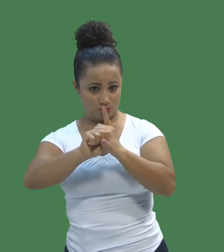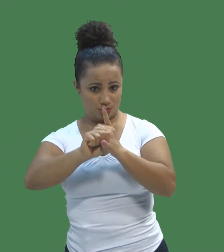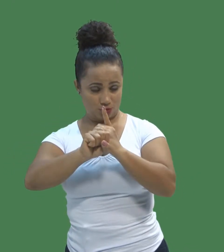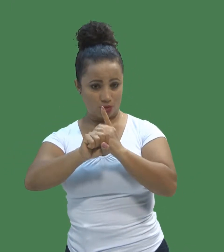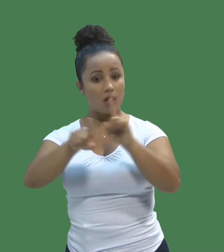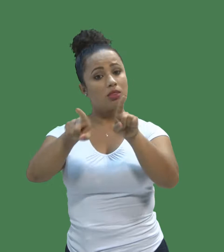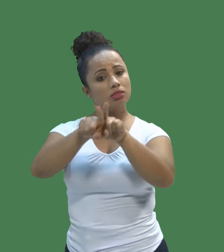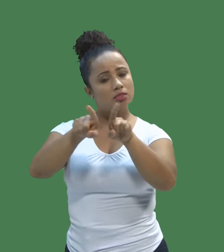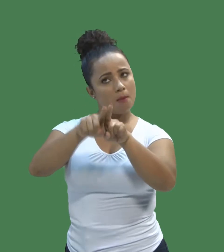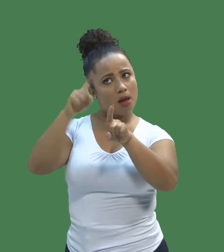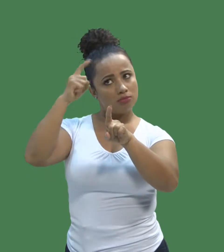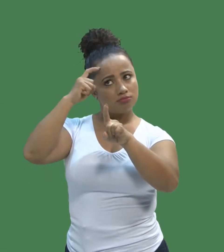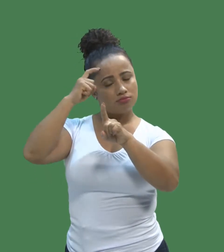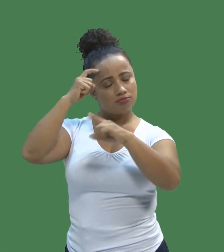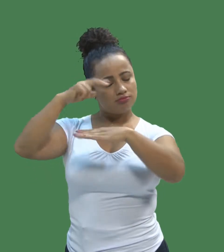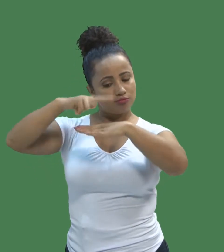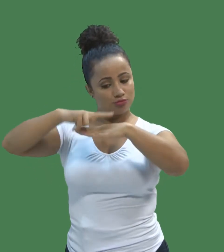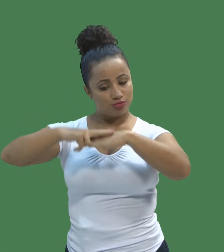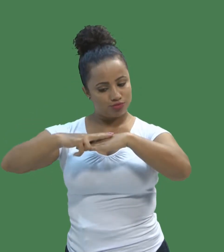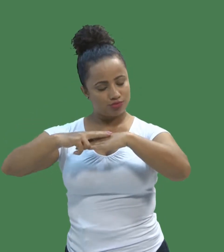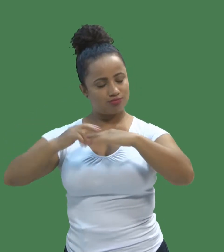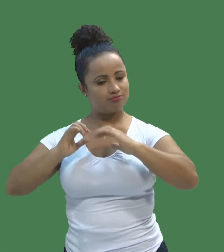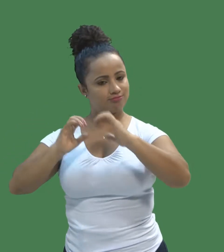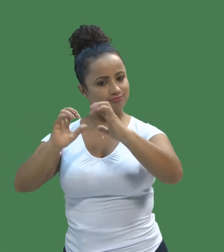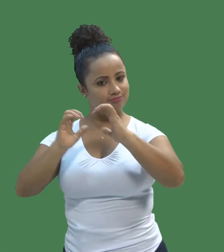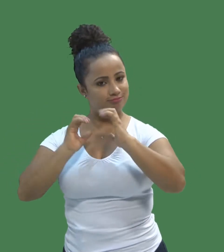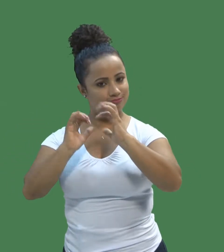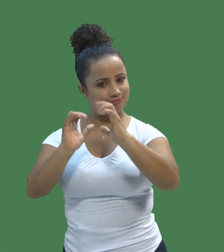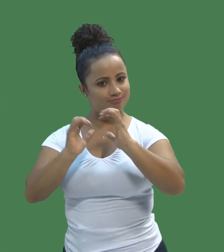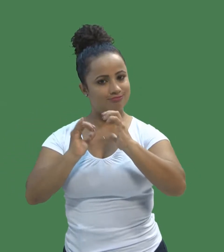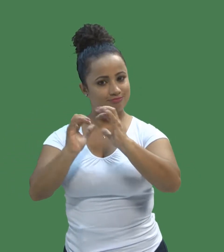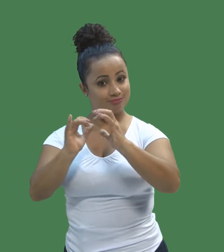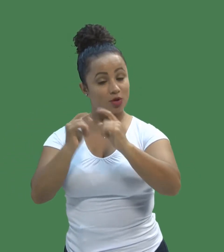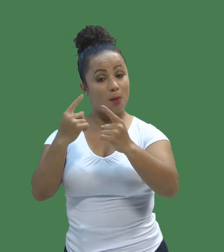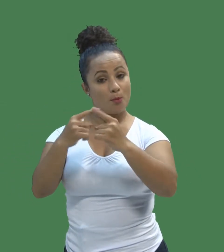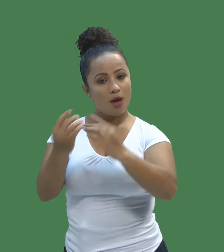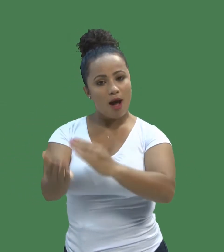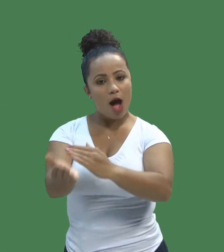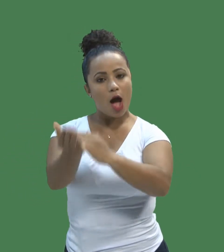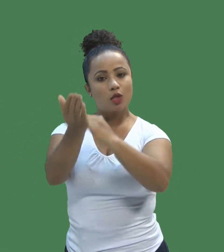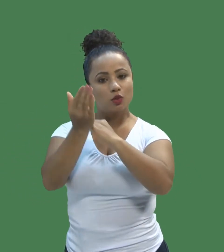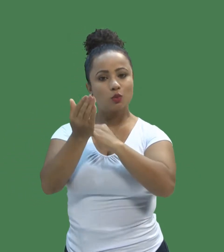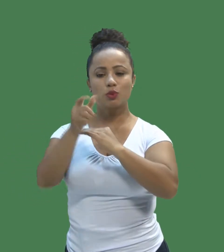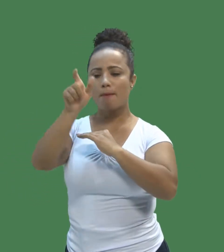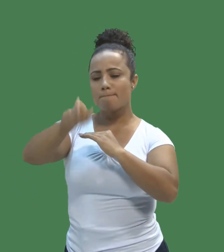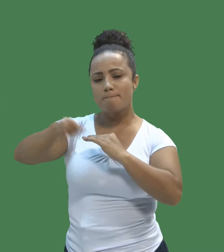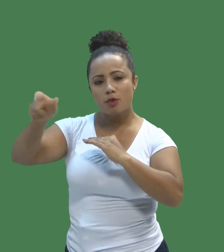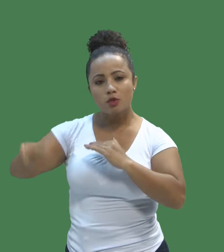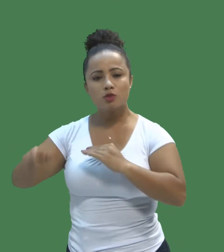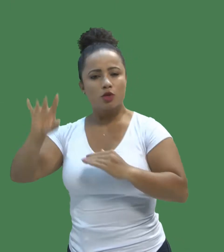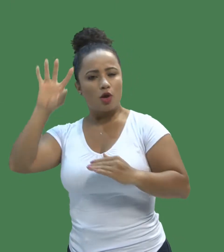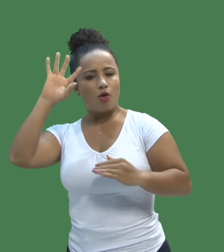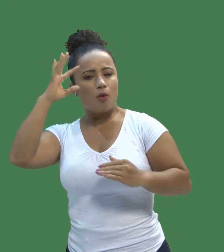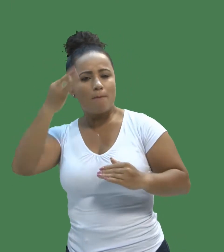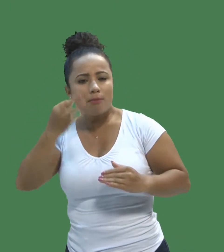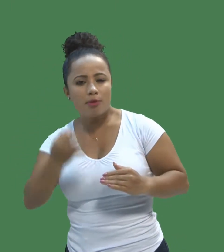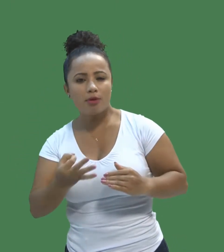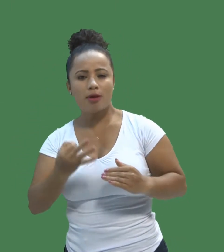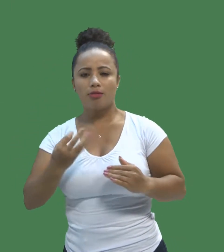auxilia indivíduos a se encontrarem e se ajudarem nos processos de